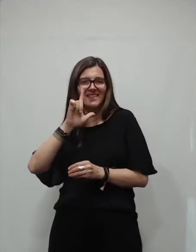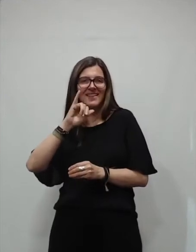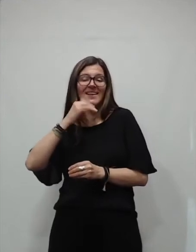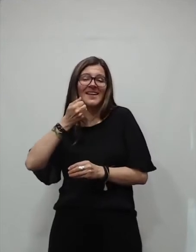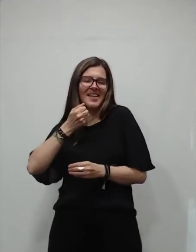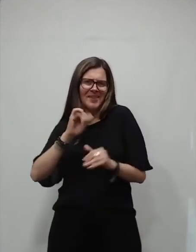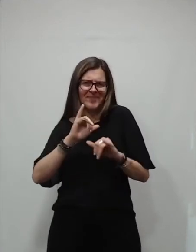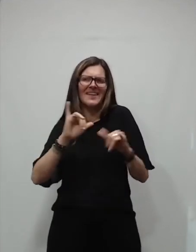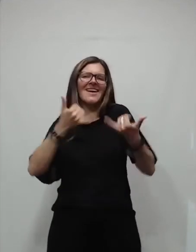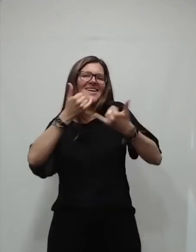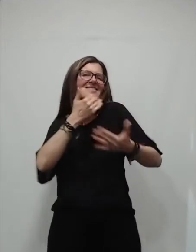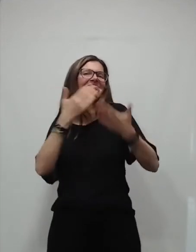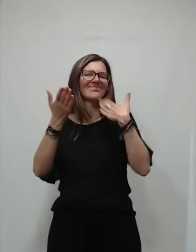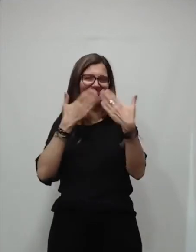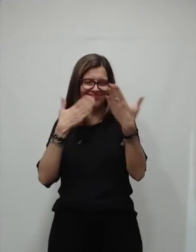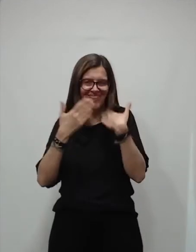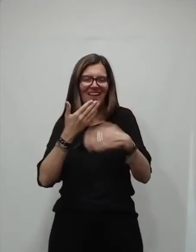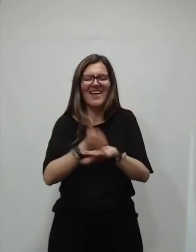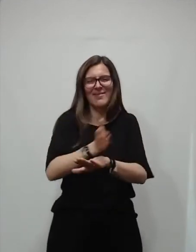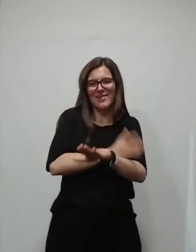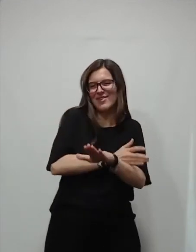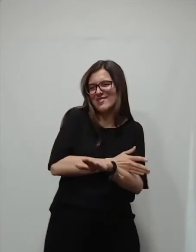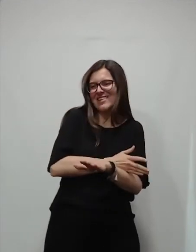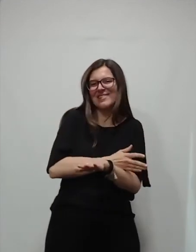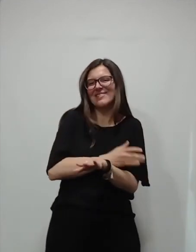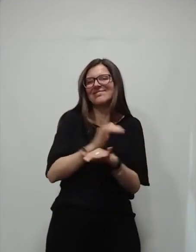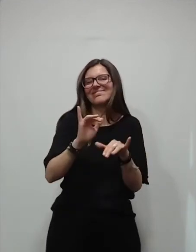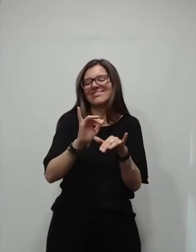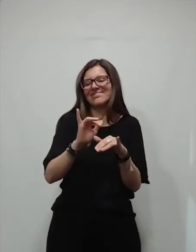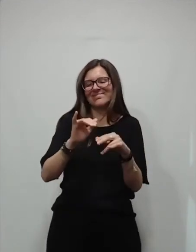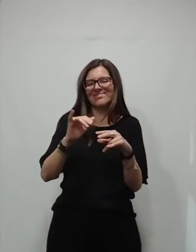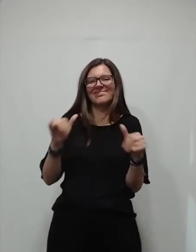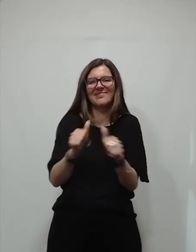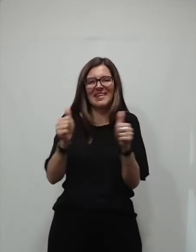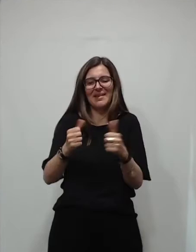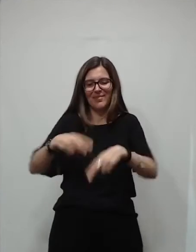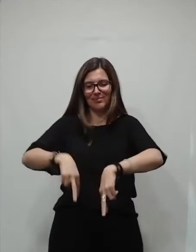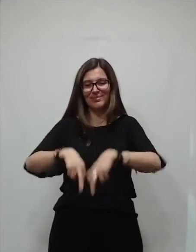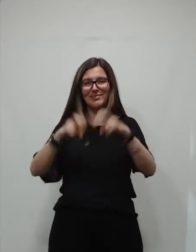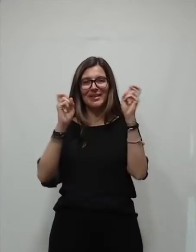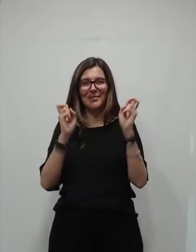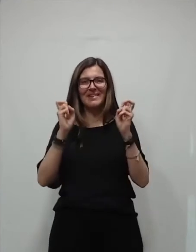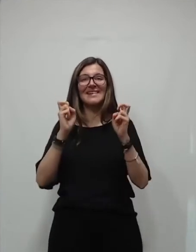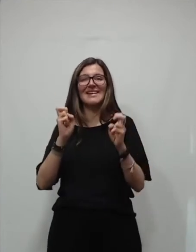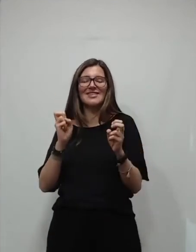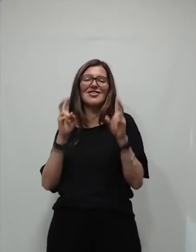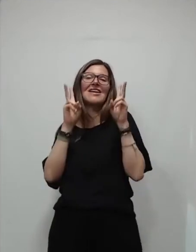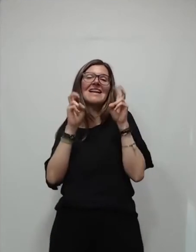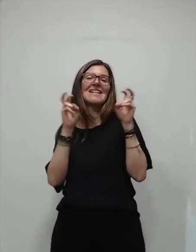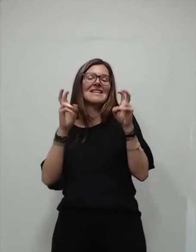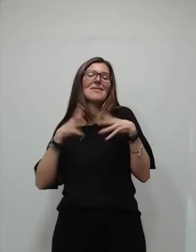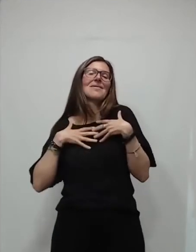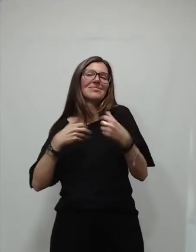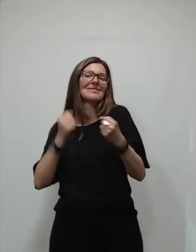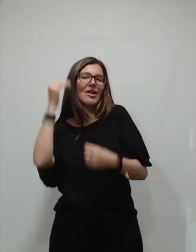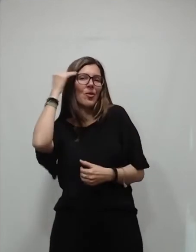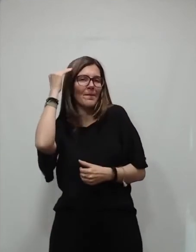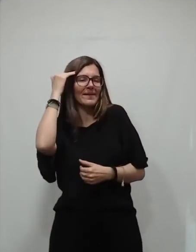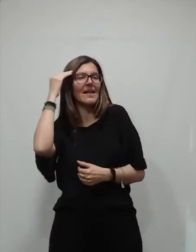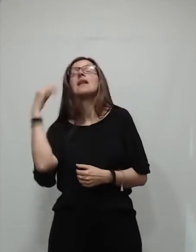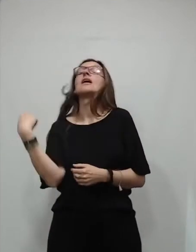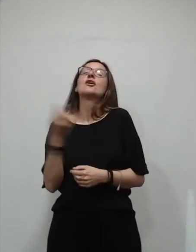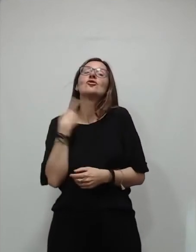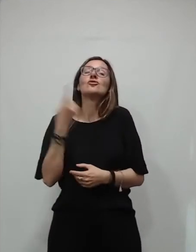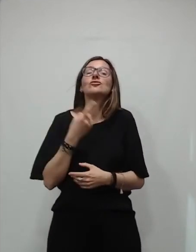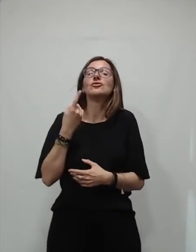trabajado. De hecho, en la investigación I+D del grupo de salud mental comunitaria, nosotros venimos a hablar un poco